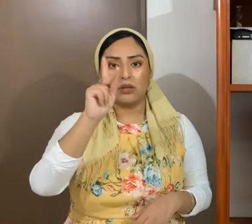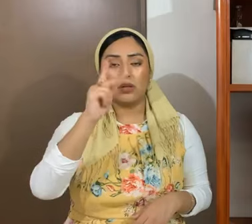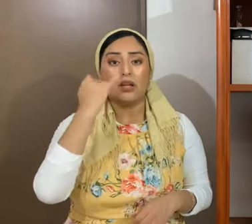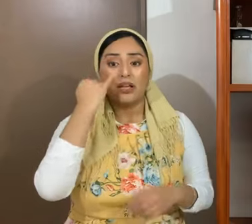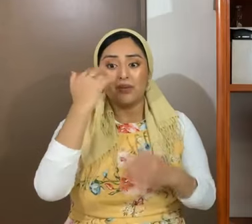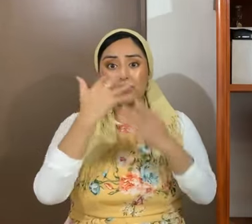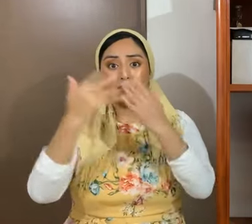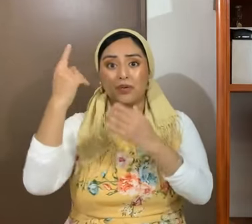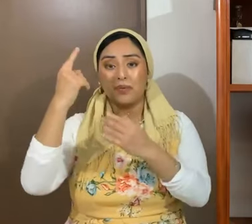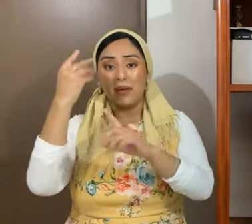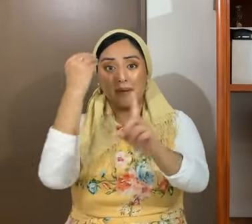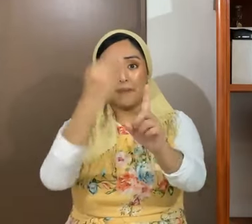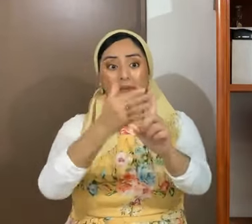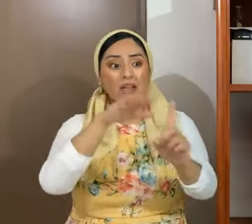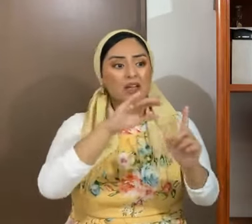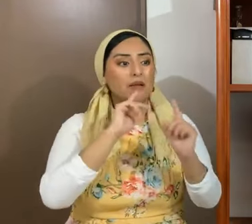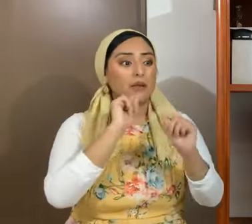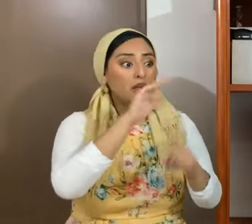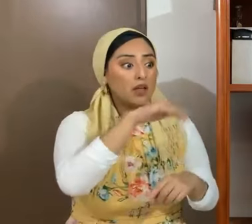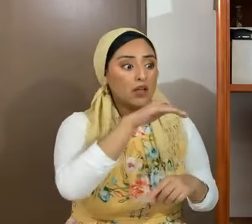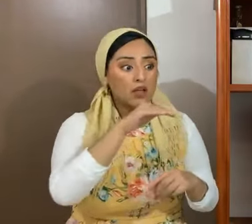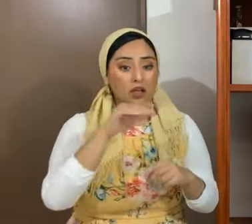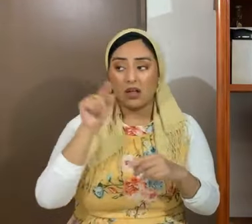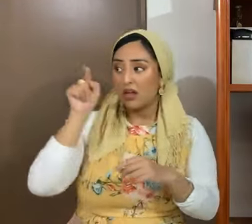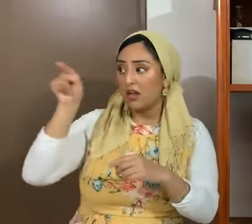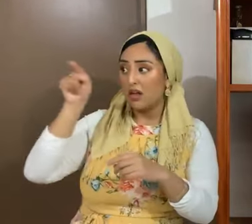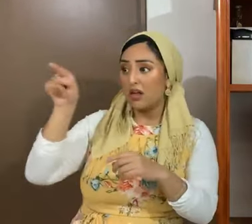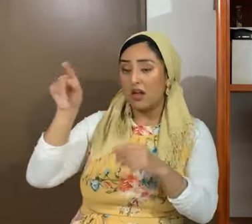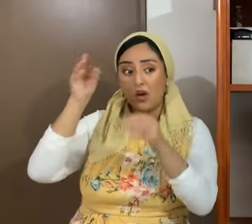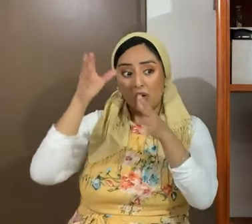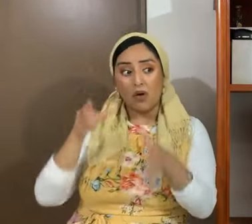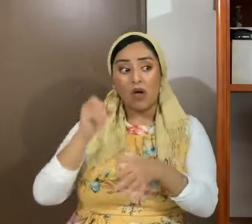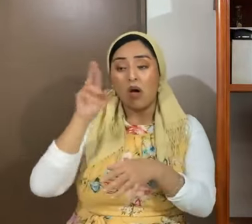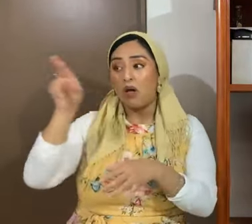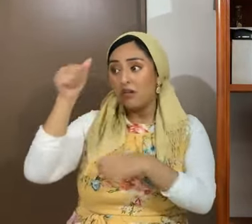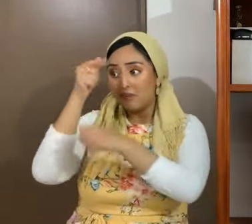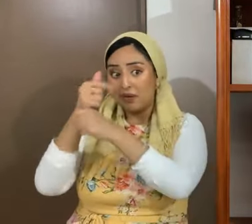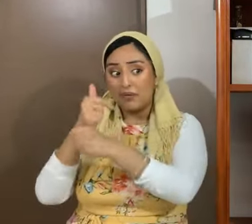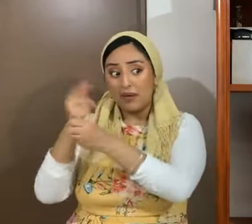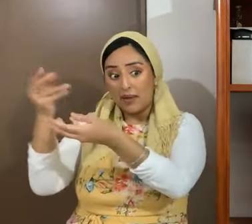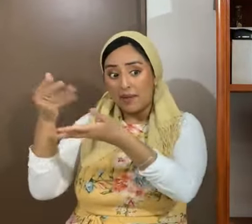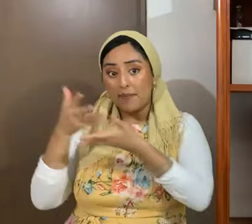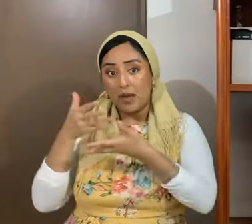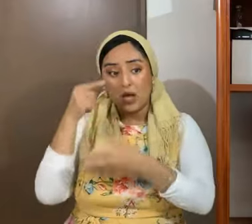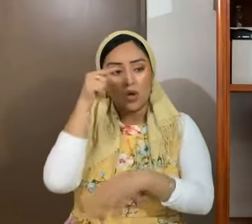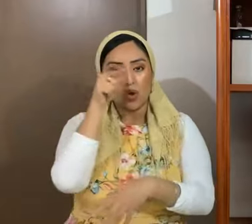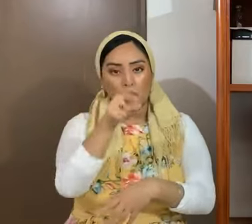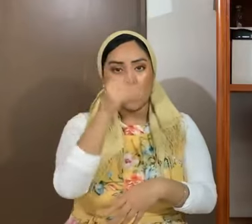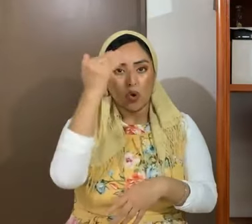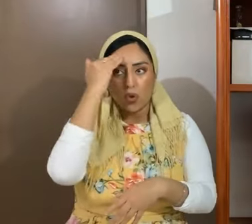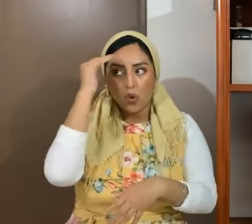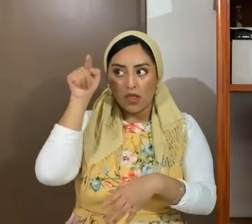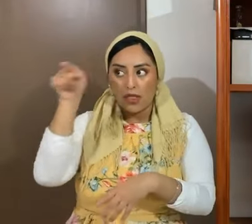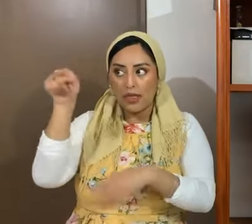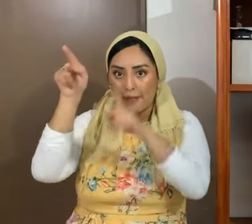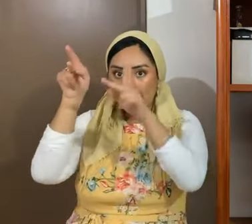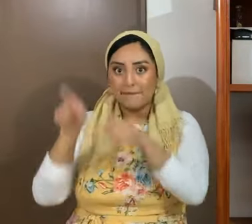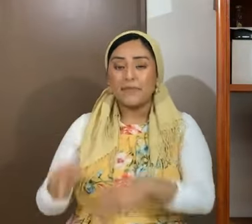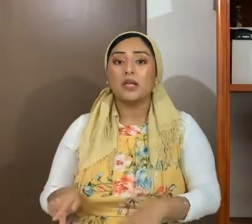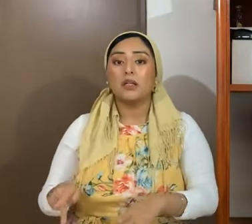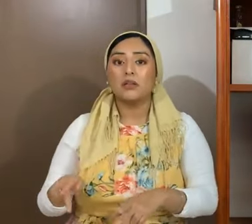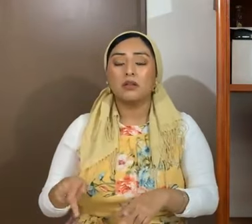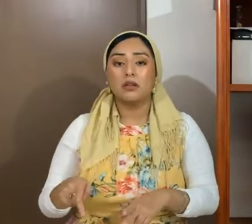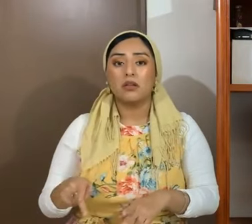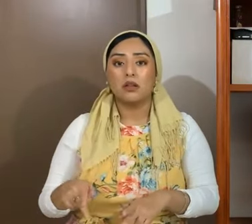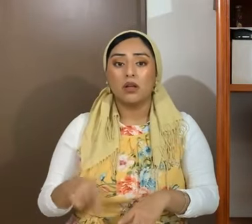te llega con un chisme y dice, mira, es que un roe o X persona, un aj, una jod me dijo esto, y tú conoces a esa persona, ese roe,